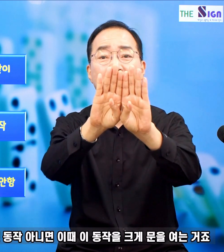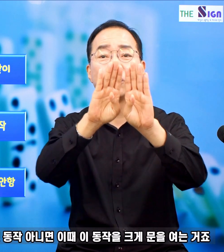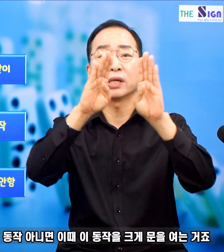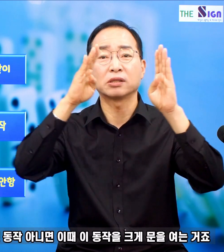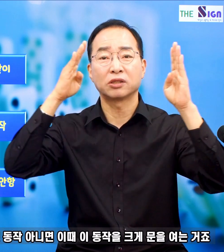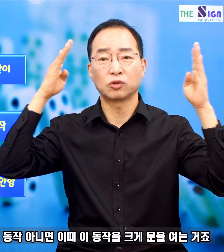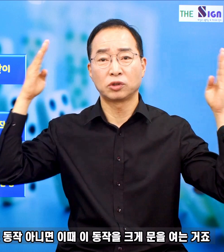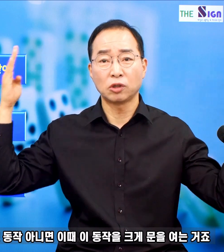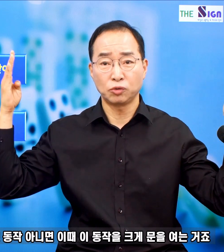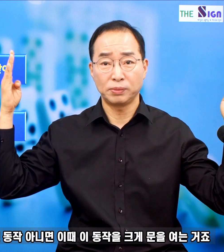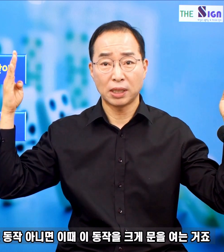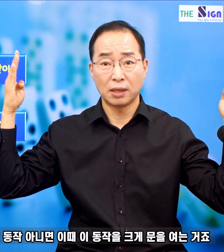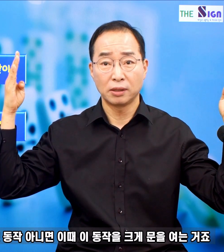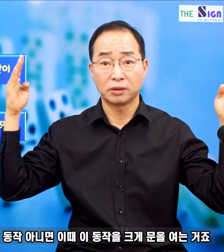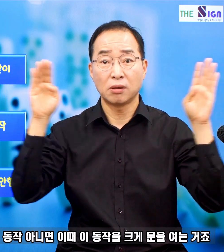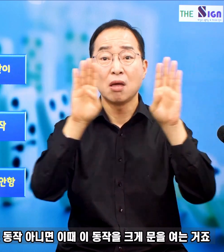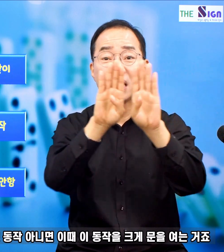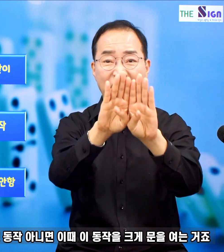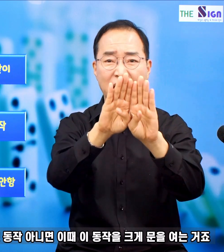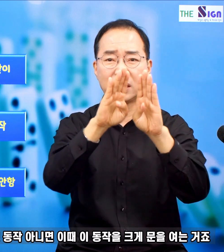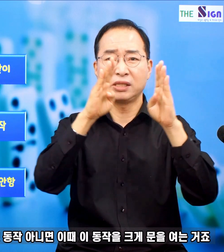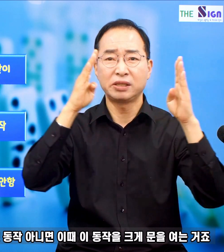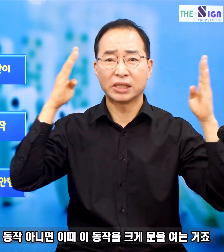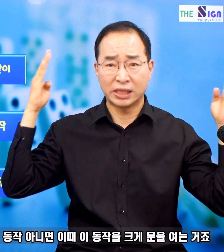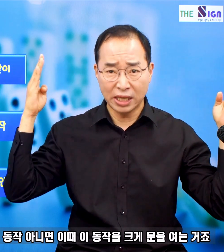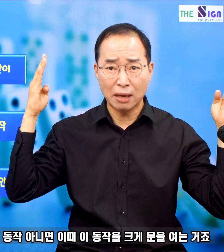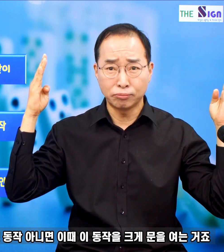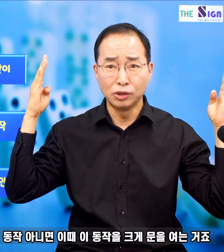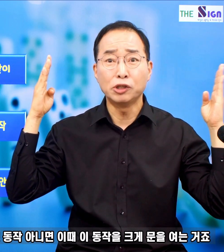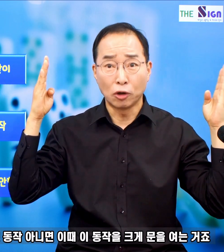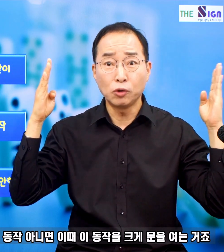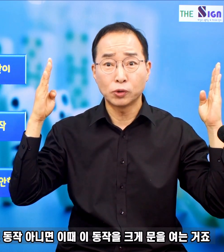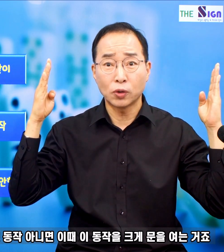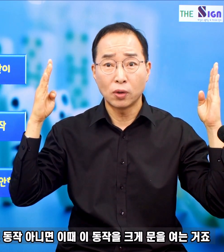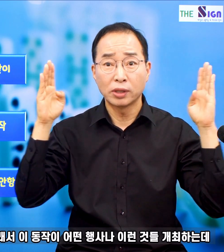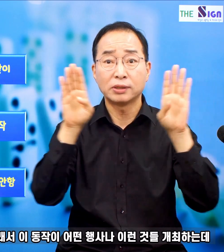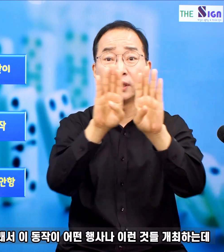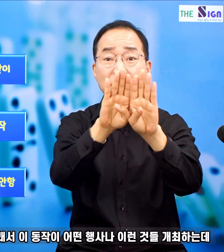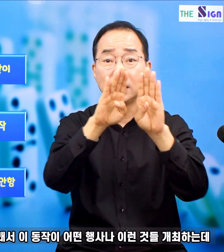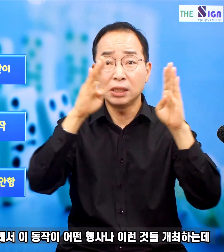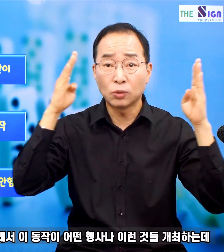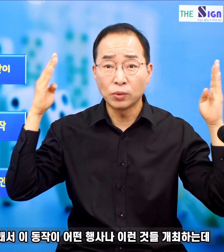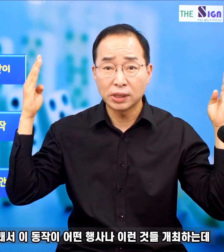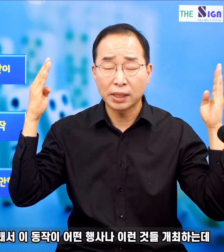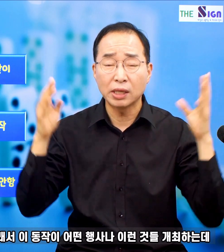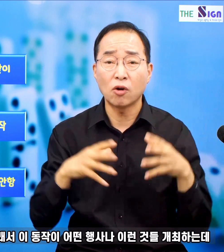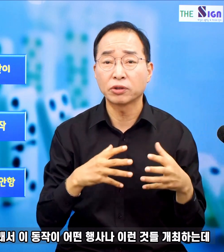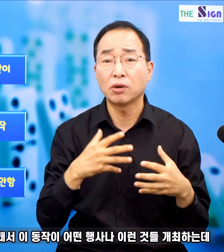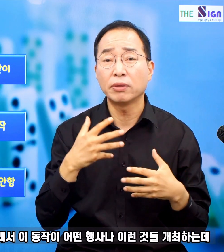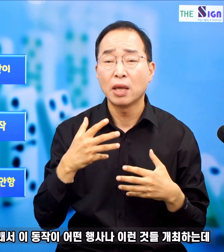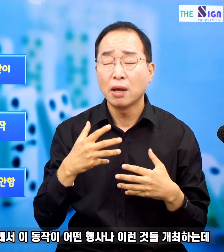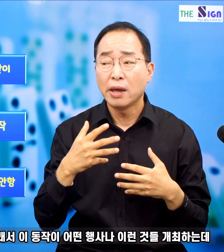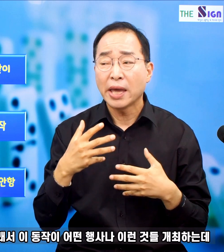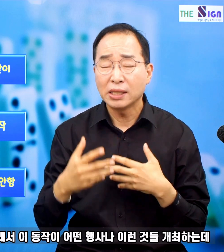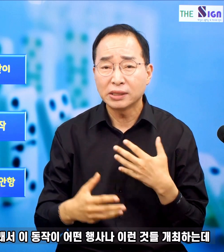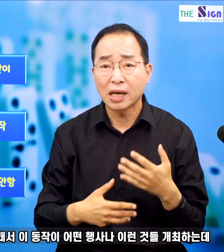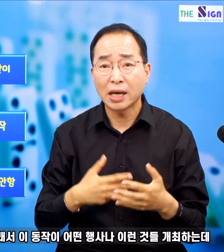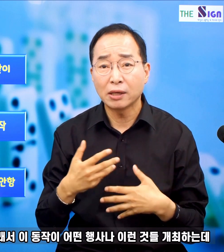동작을 써줍니다. 그래서 크게 문을 여는 거죠. 그래서 이 동작이 어떤 행사나 이런